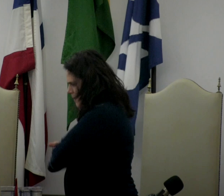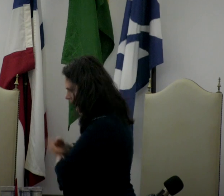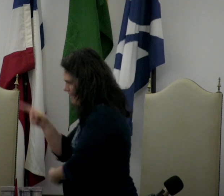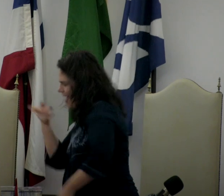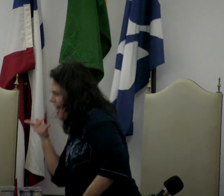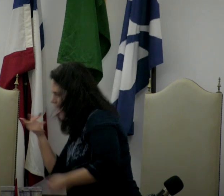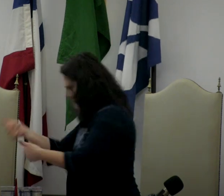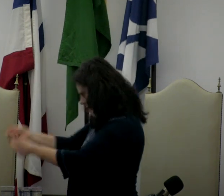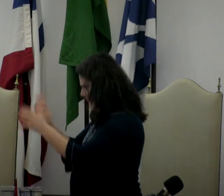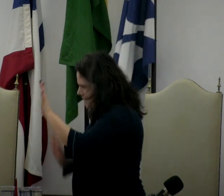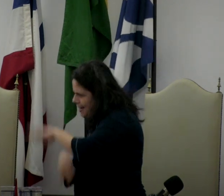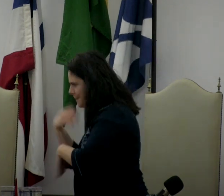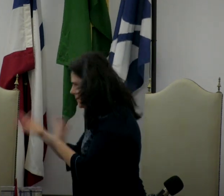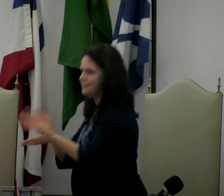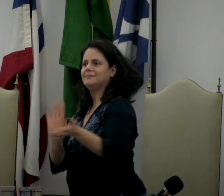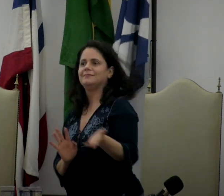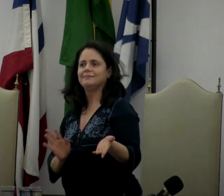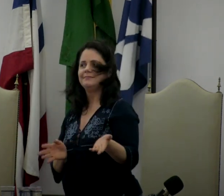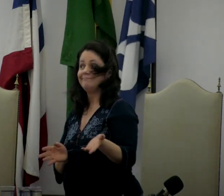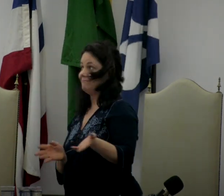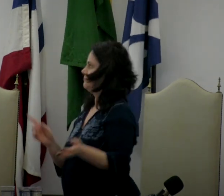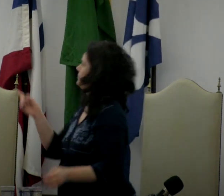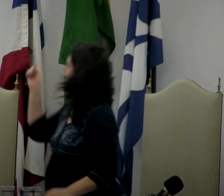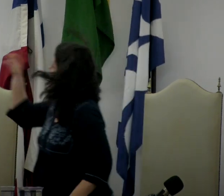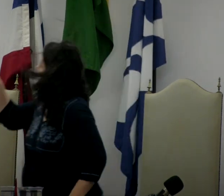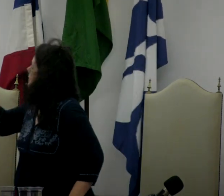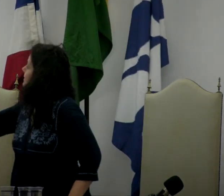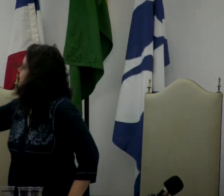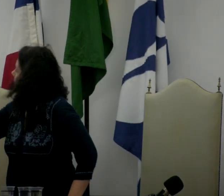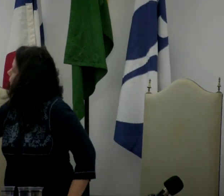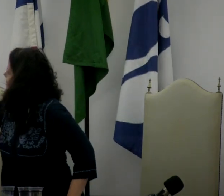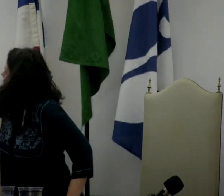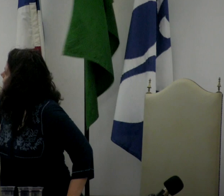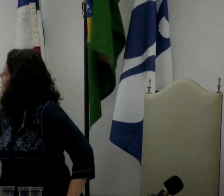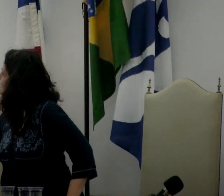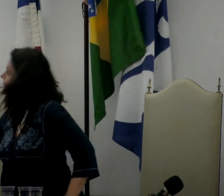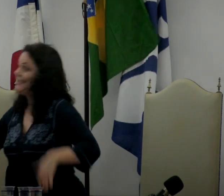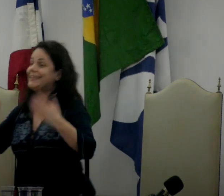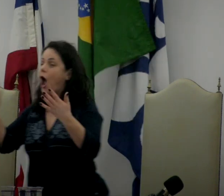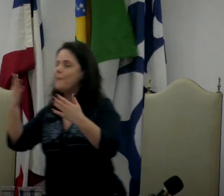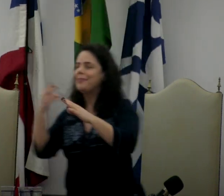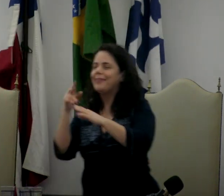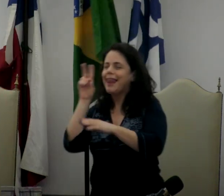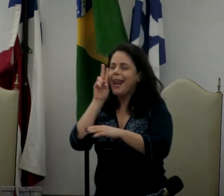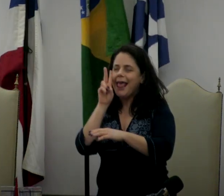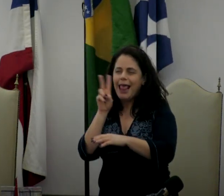fazer? Um implante? Ele vai falar? Ele não vai falar? Bom, veja esse próximo